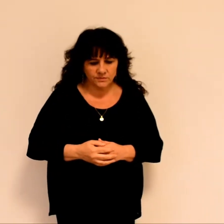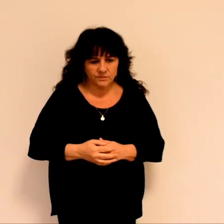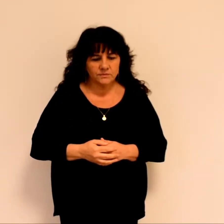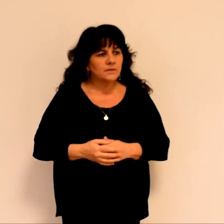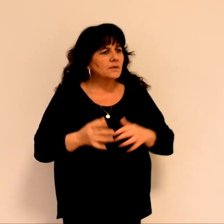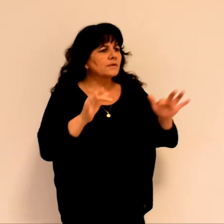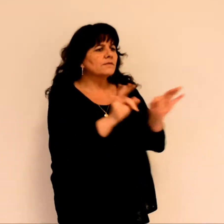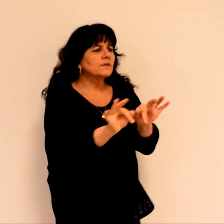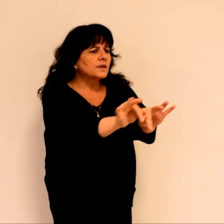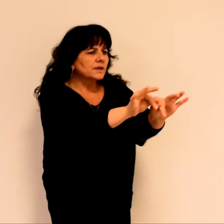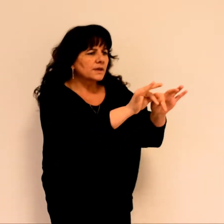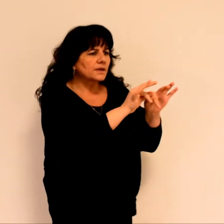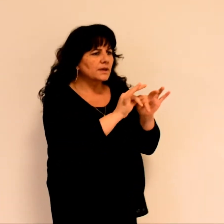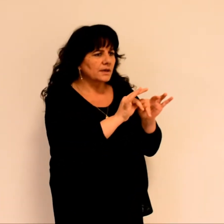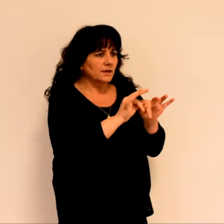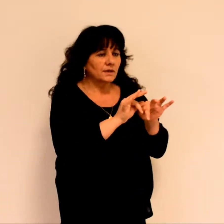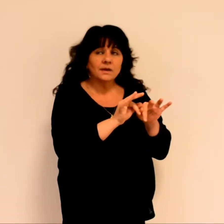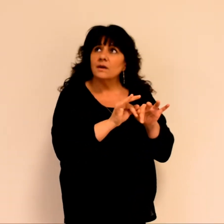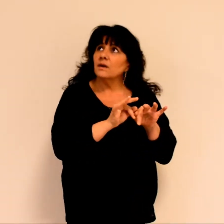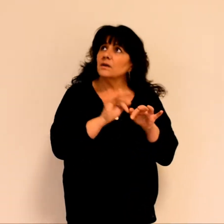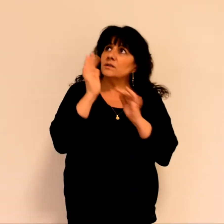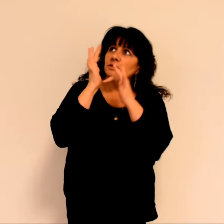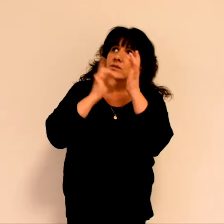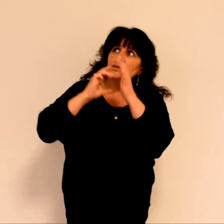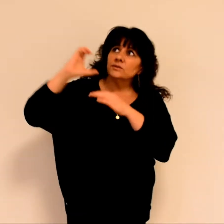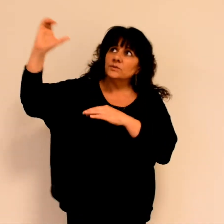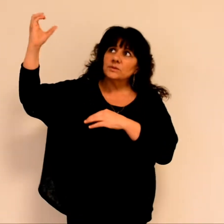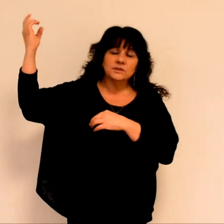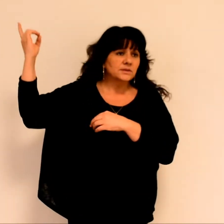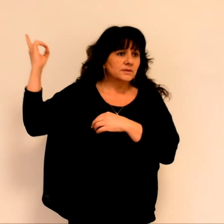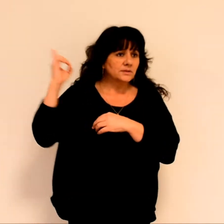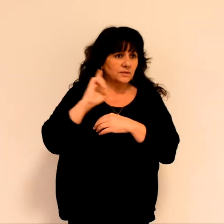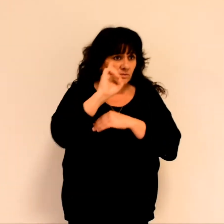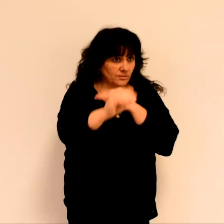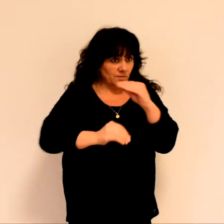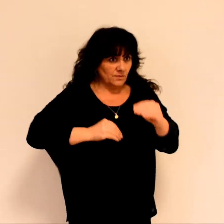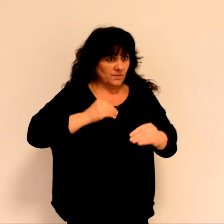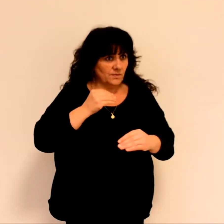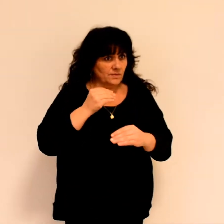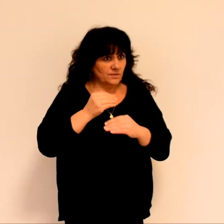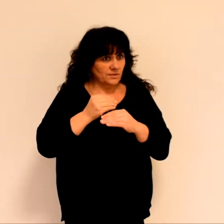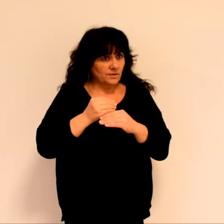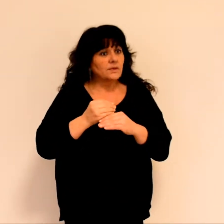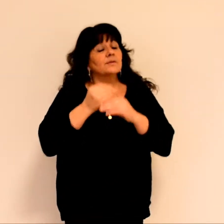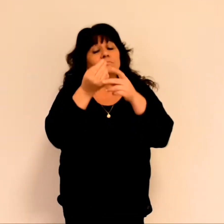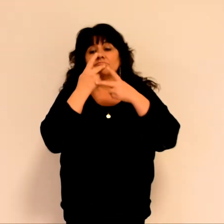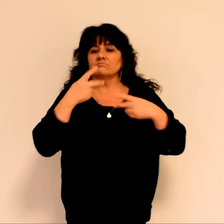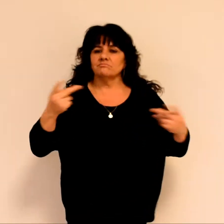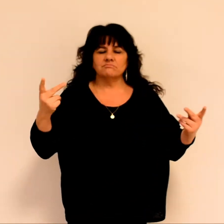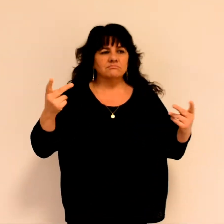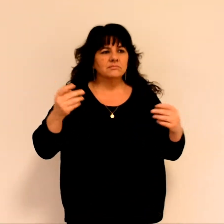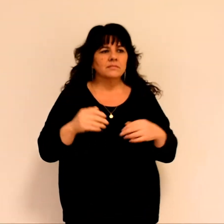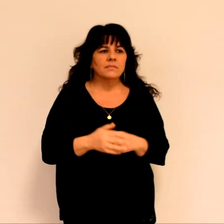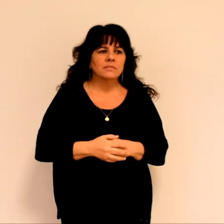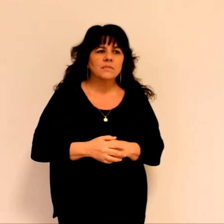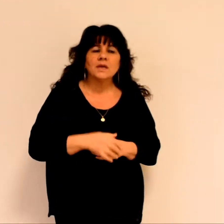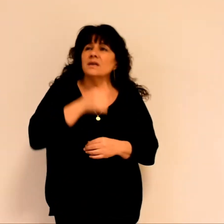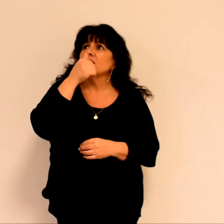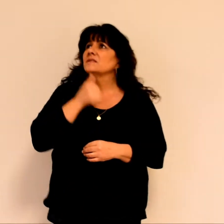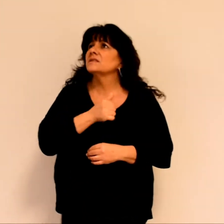Frères, en entrant dans le monde, le Christ dit : Tu n'as voulu ni sacrifice,